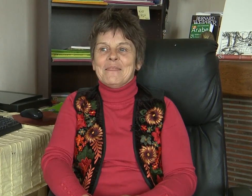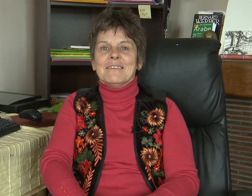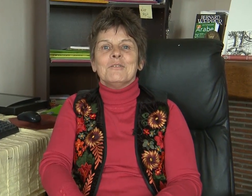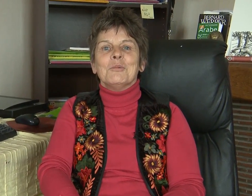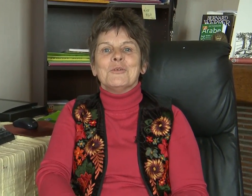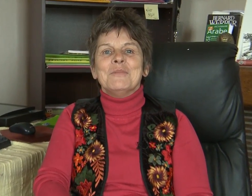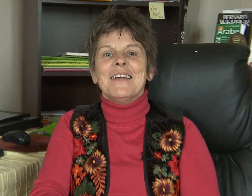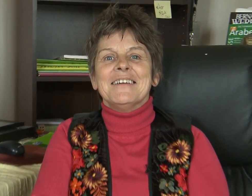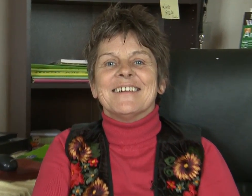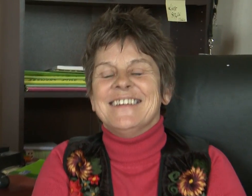Vous pouvez couper, hein, ça